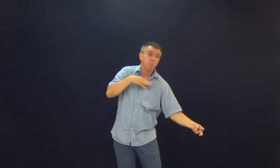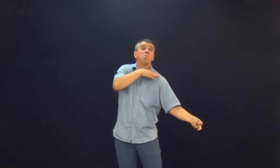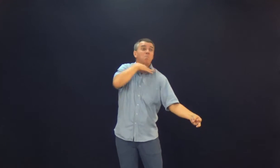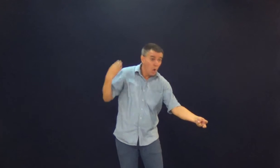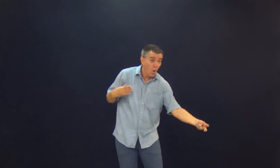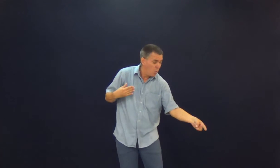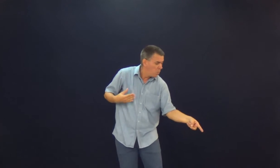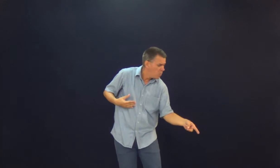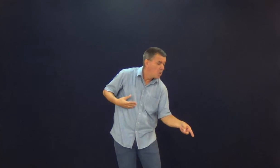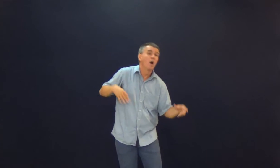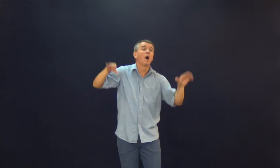morreu